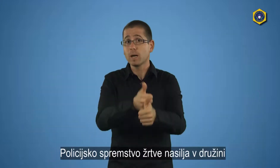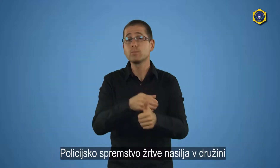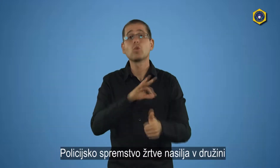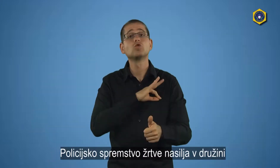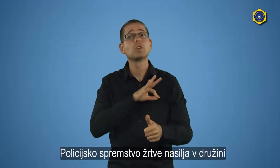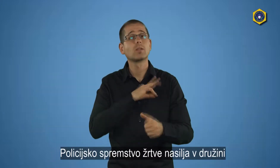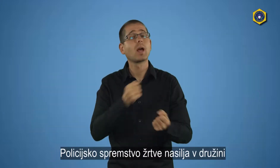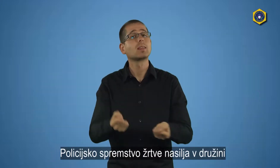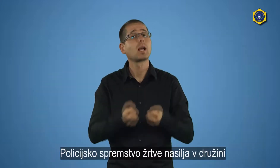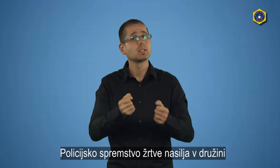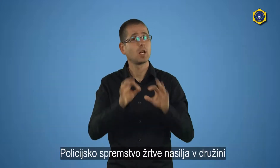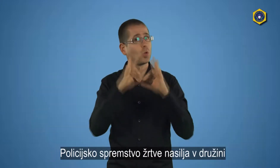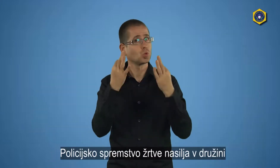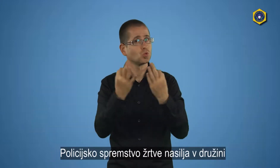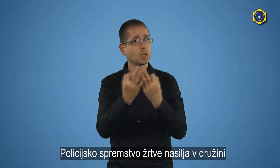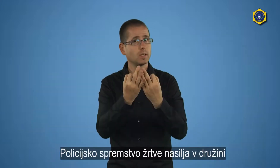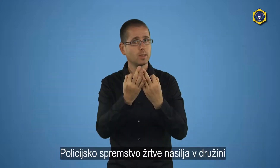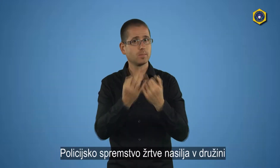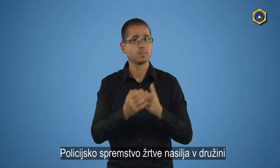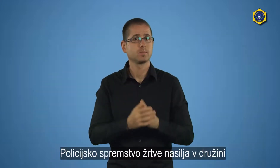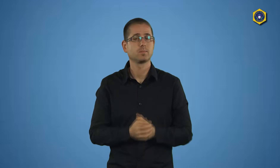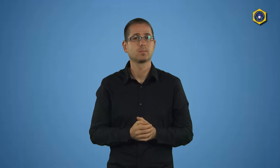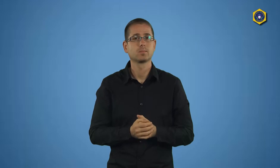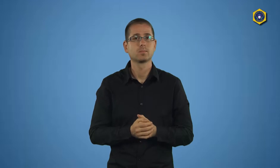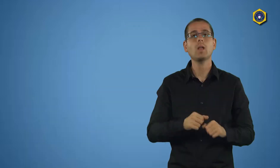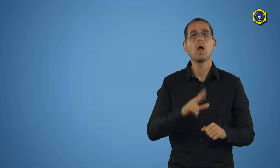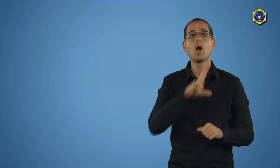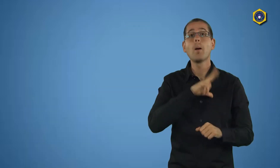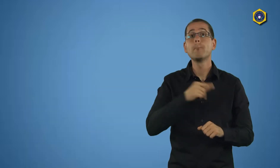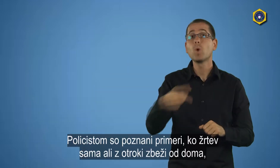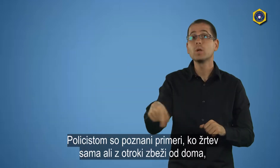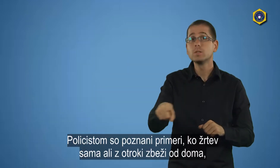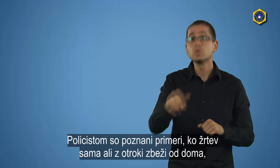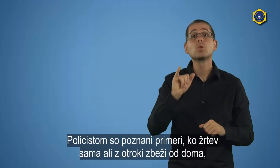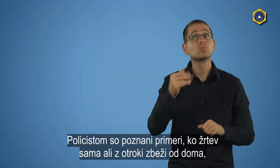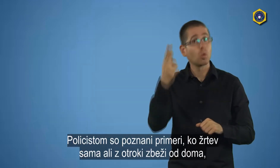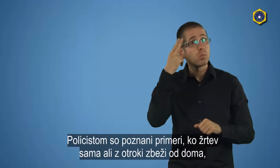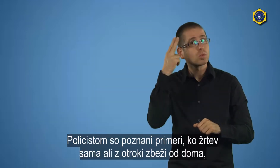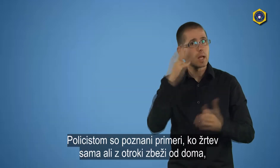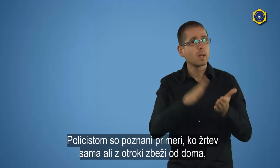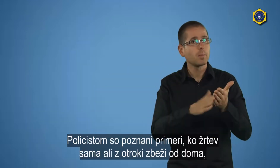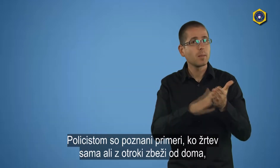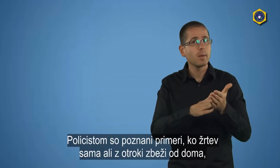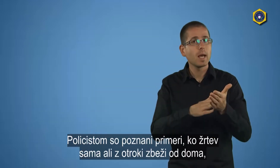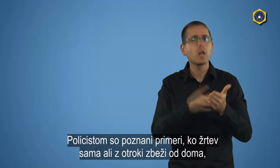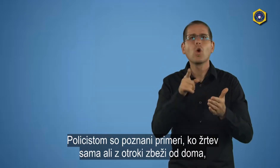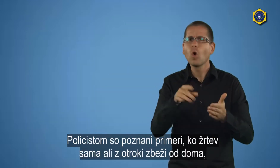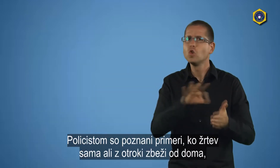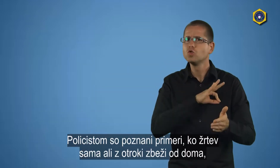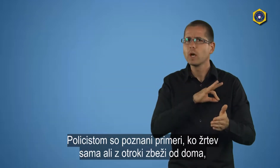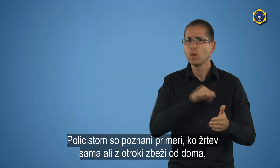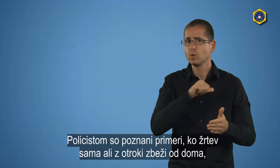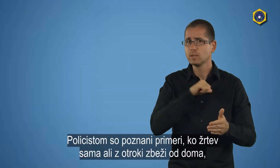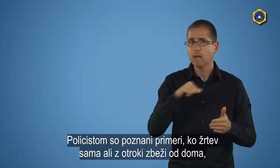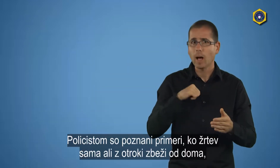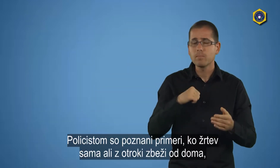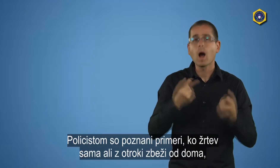Policijsko spremstvo žrtve nasilja v družini. Policistom so poznani primeri, ko žrtev sama ali z